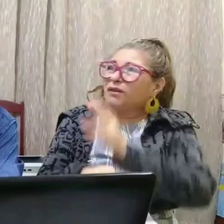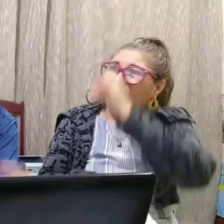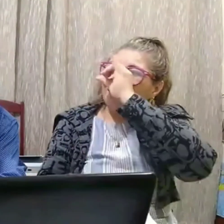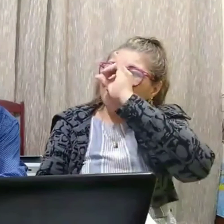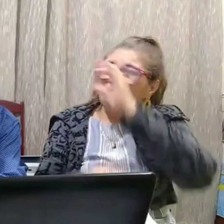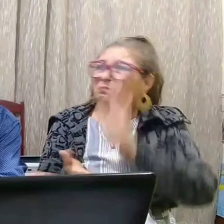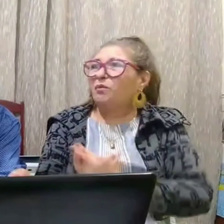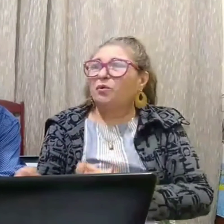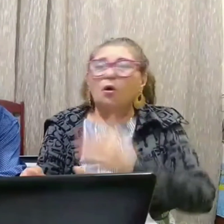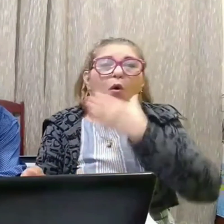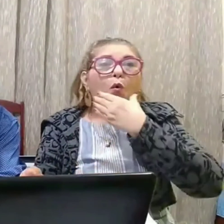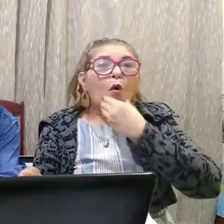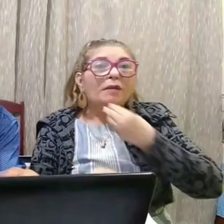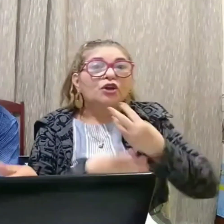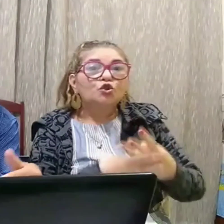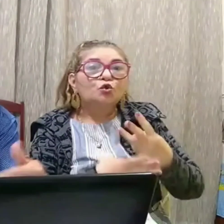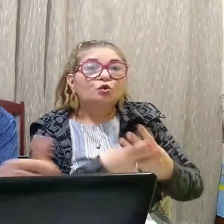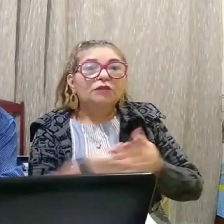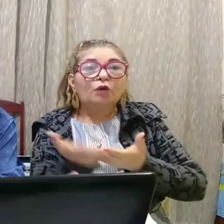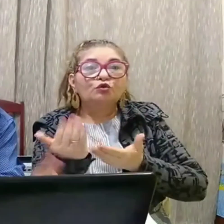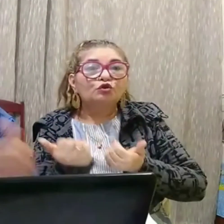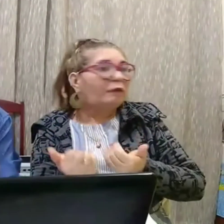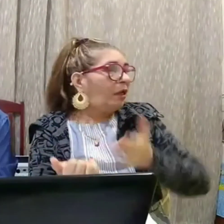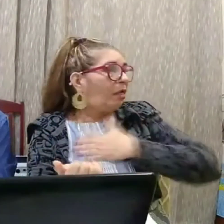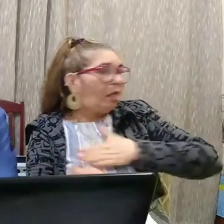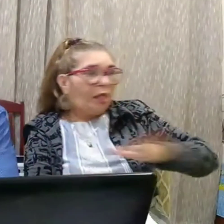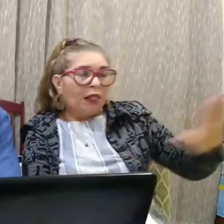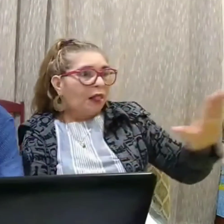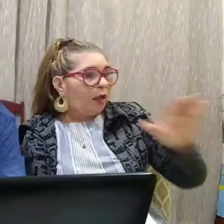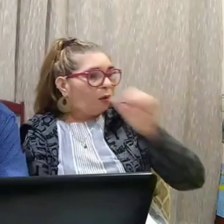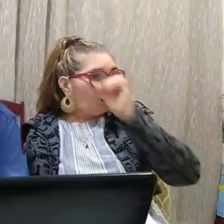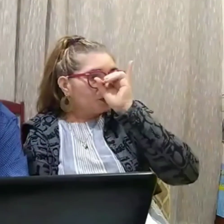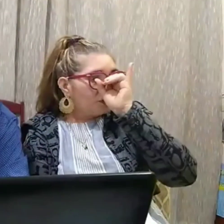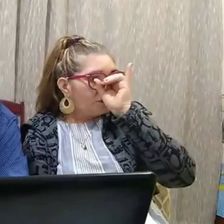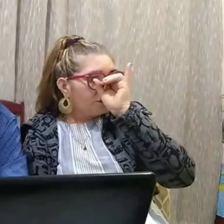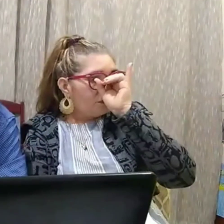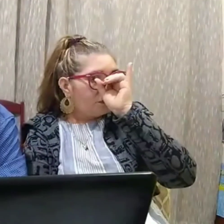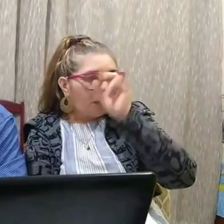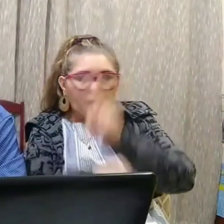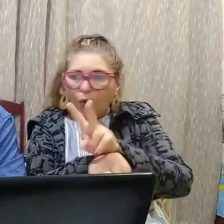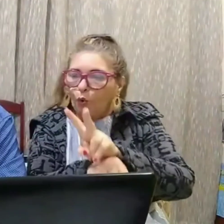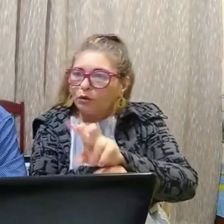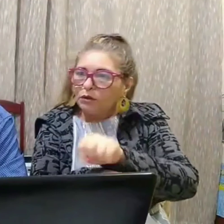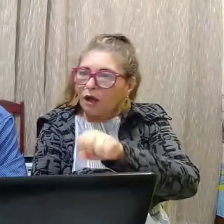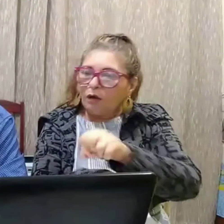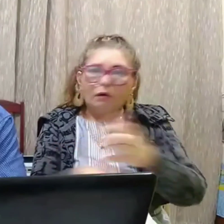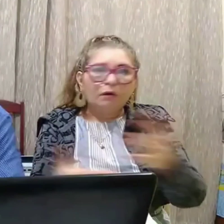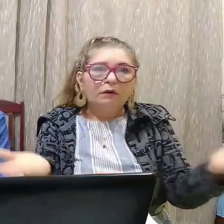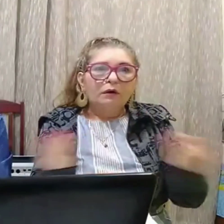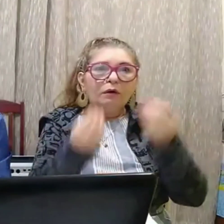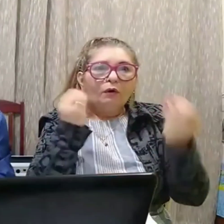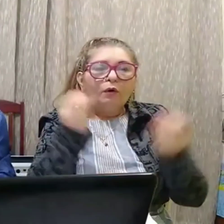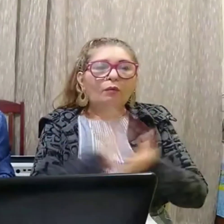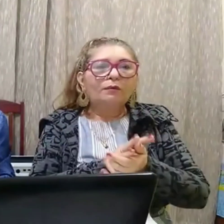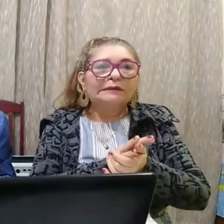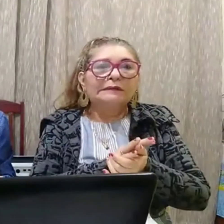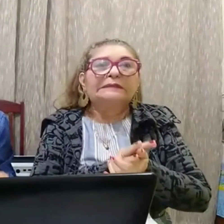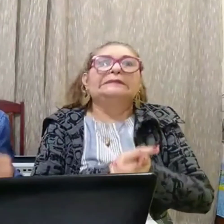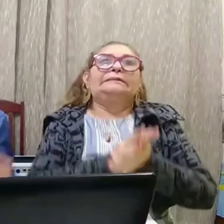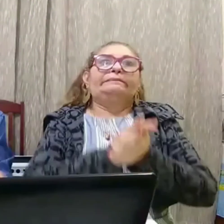um judeu que odiava porco. Então ele vai agora cuidar de porcos. Você imagina, né, que